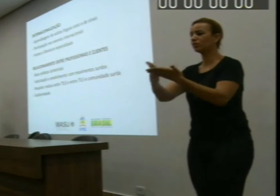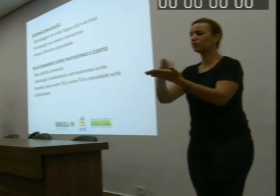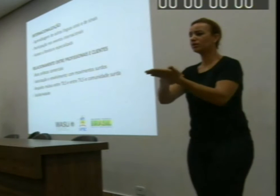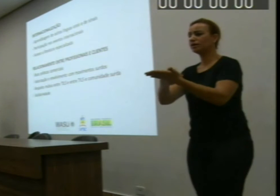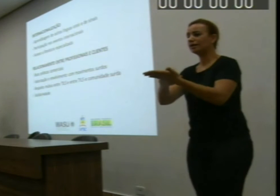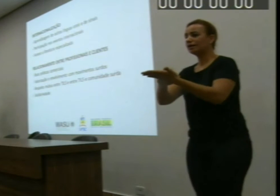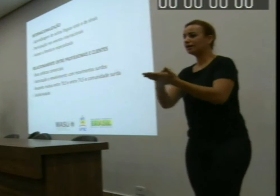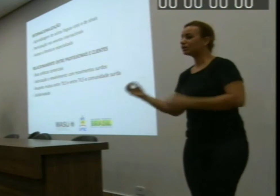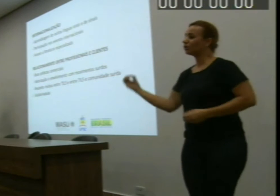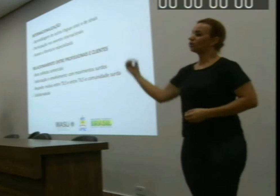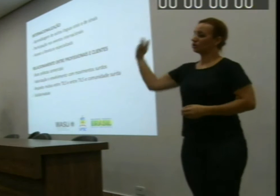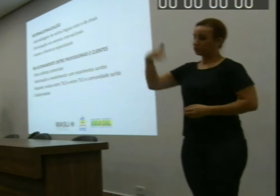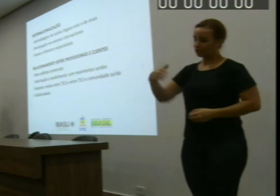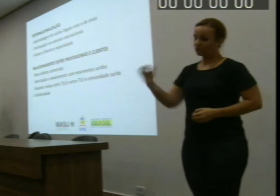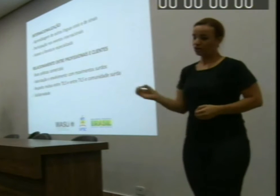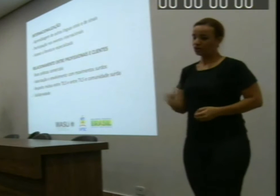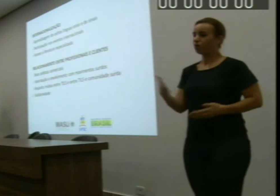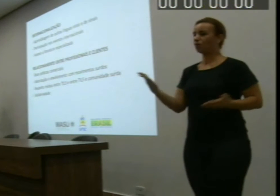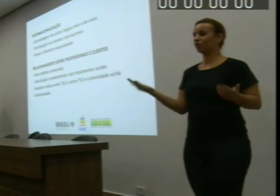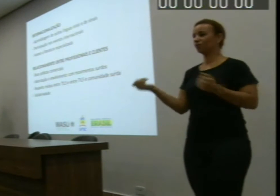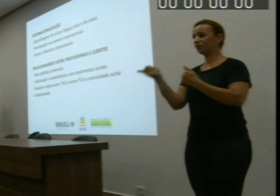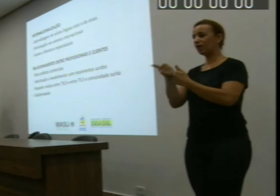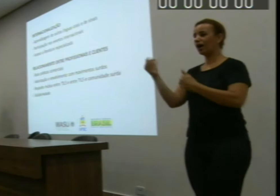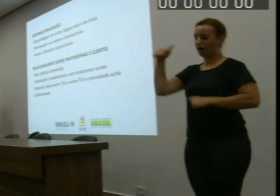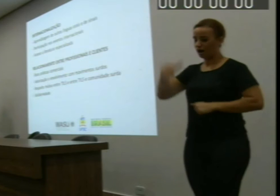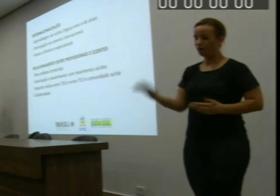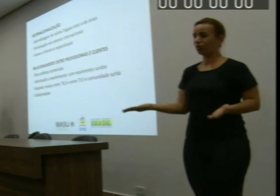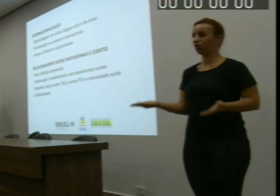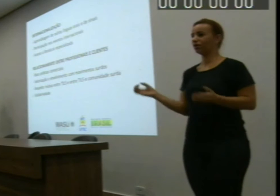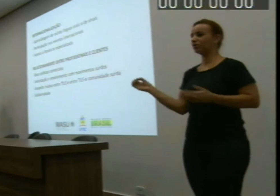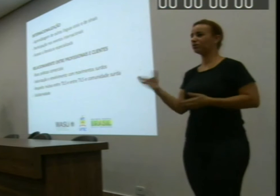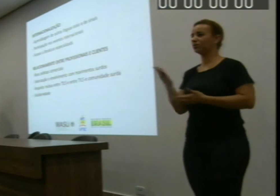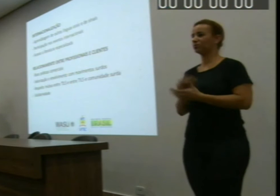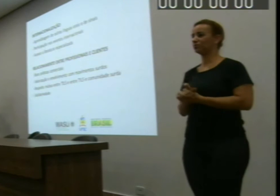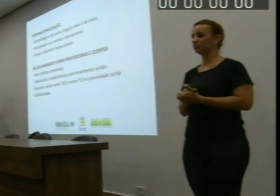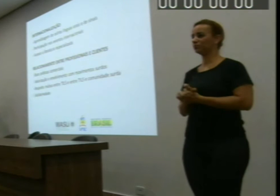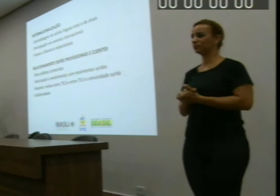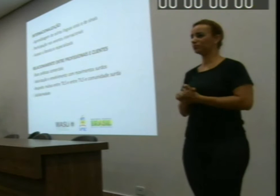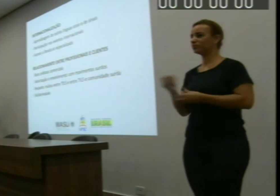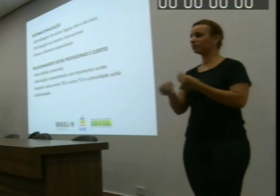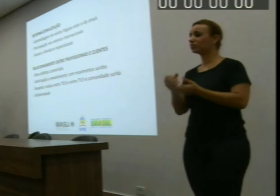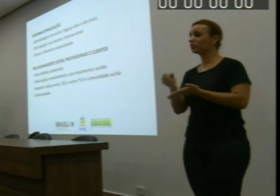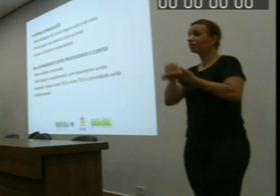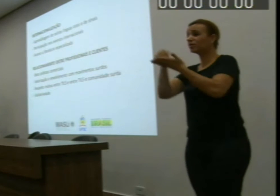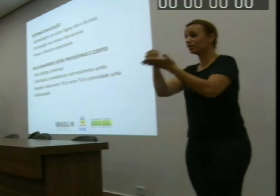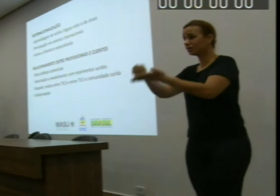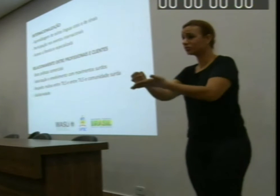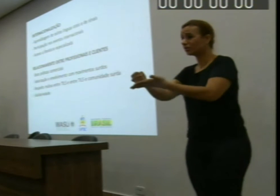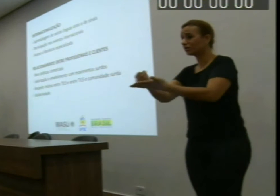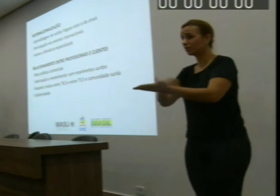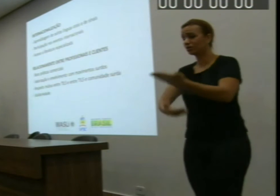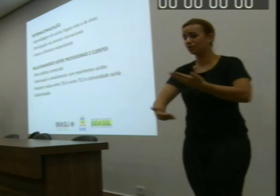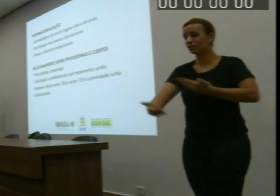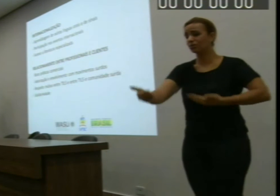chegando na profissão Como eu disse anteriormente né então a solidariedade ela tem a ver com essa questão da gente contribuir também a gente fazer o nosso papel como ser